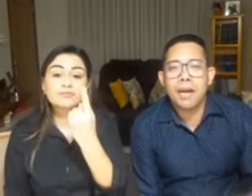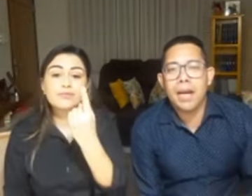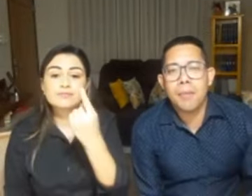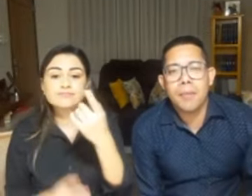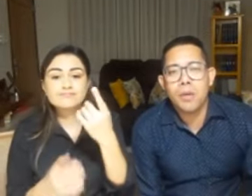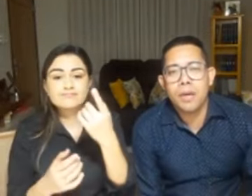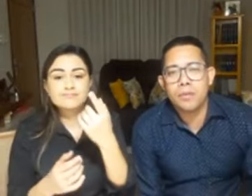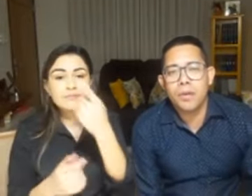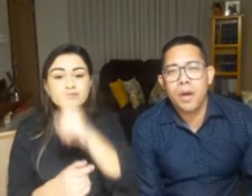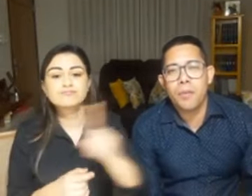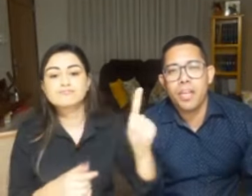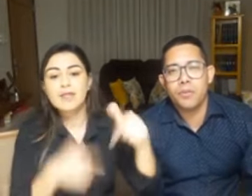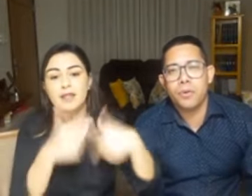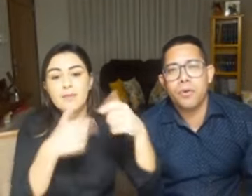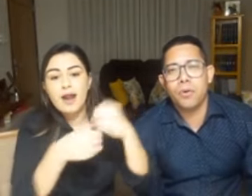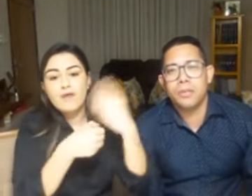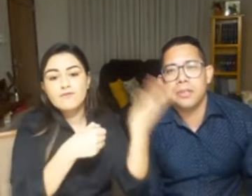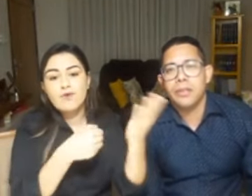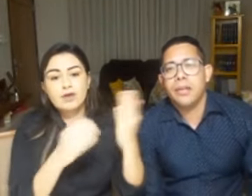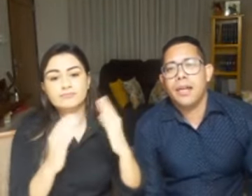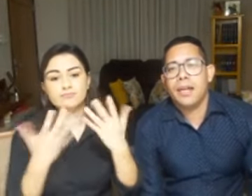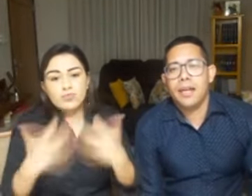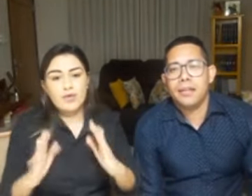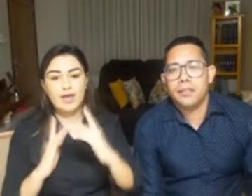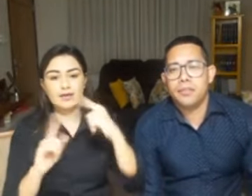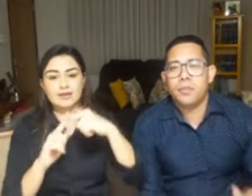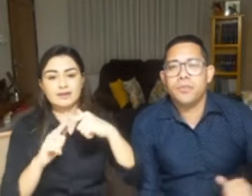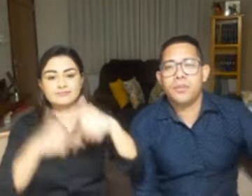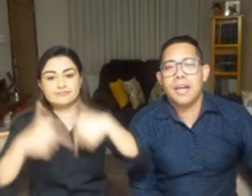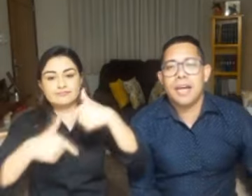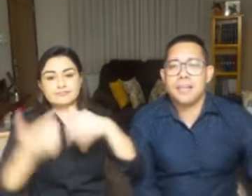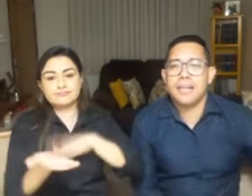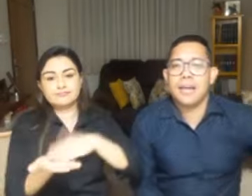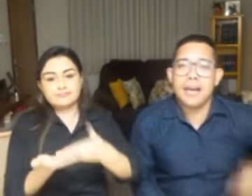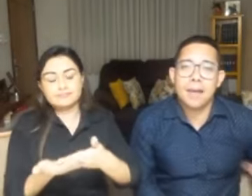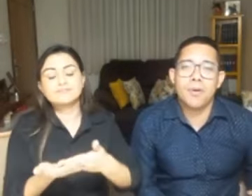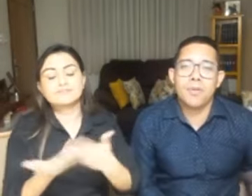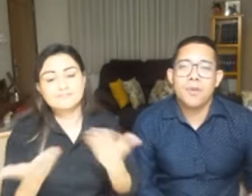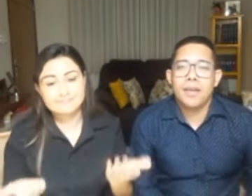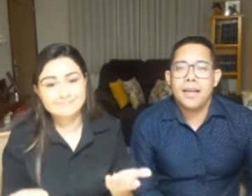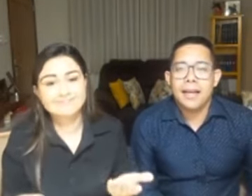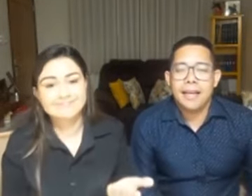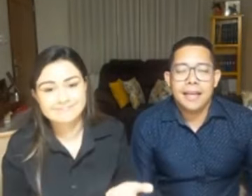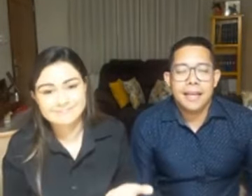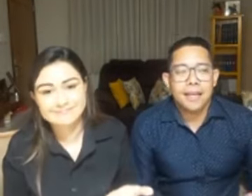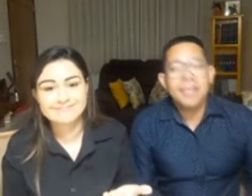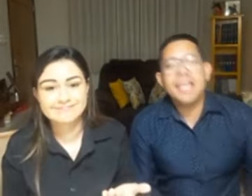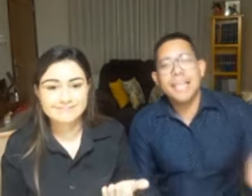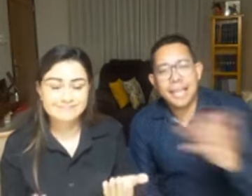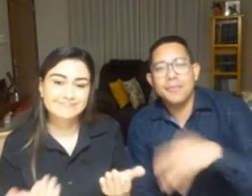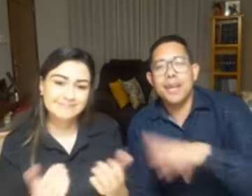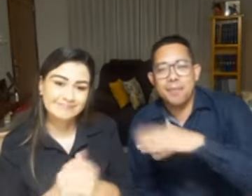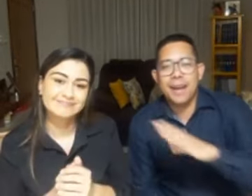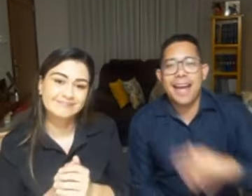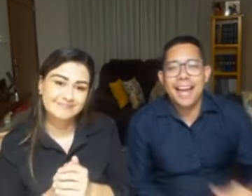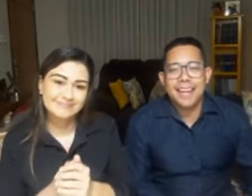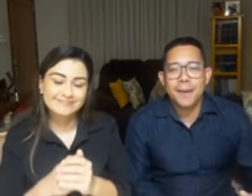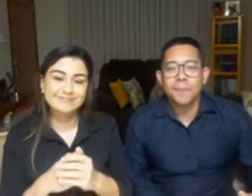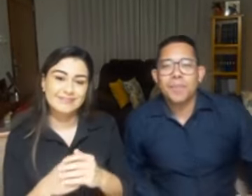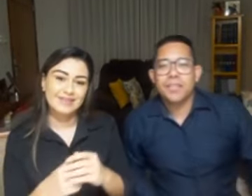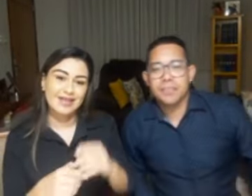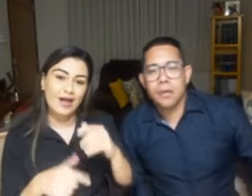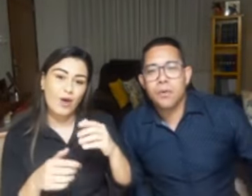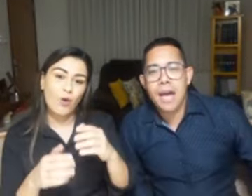trabalho acaba minguando realmente por conta desses profissionais aí que acabam migrando aí para a